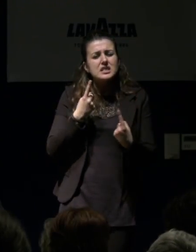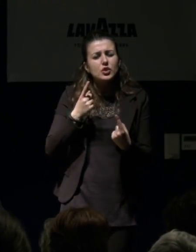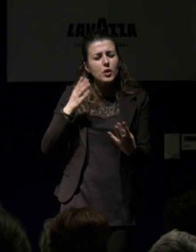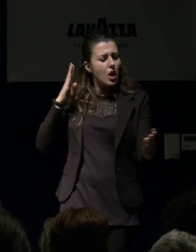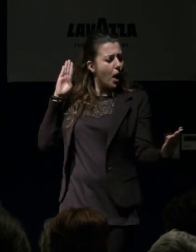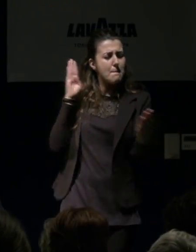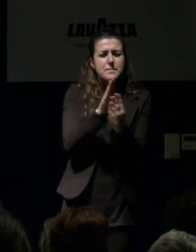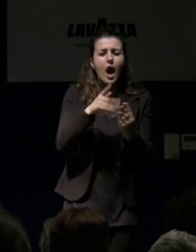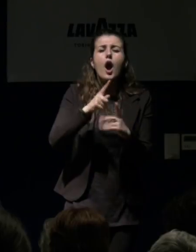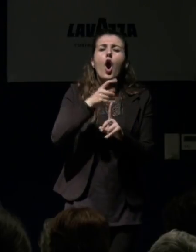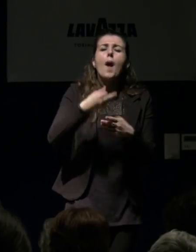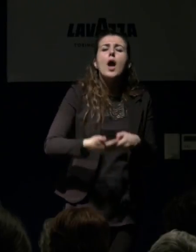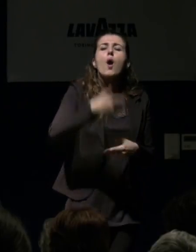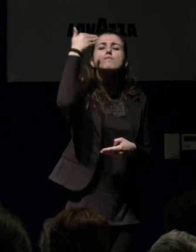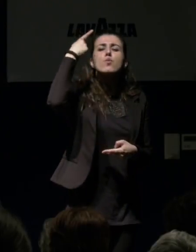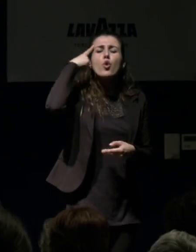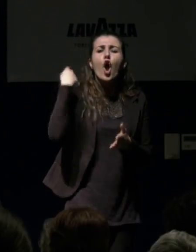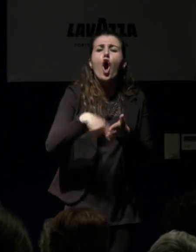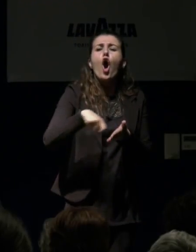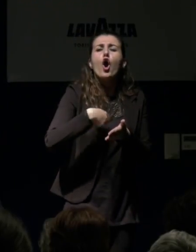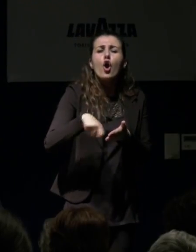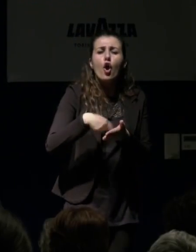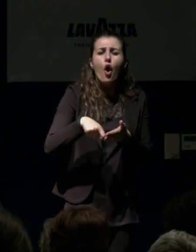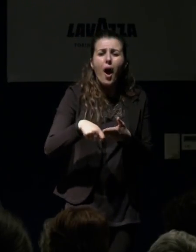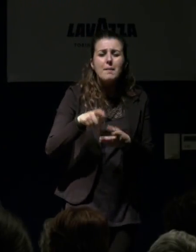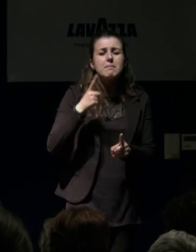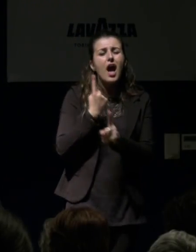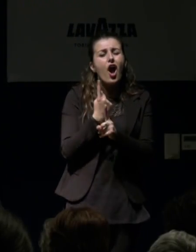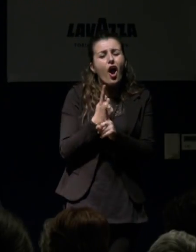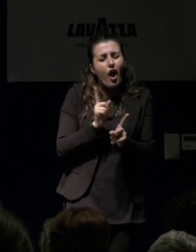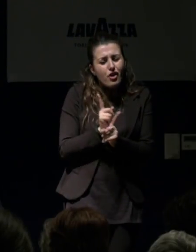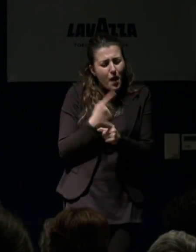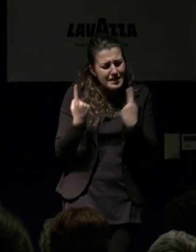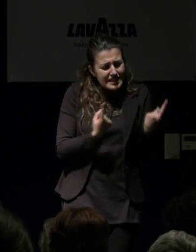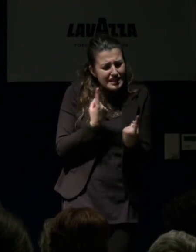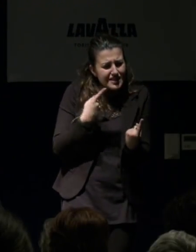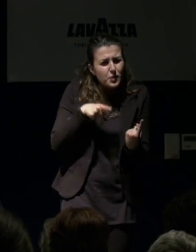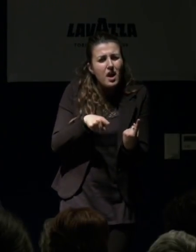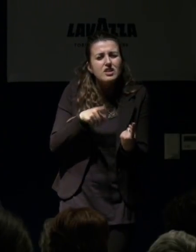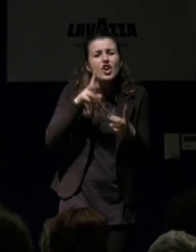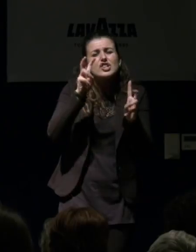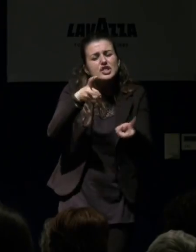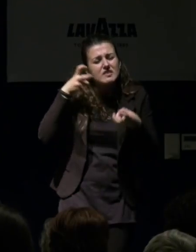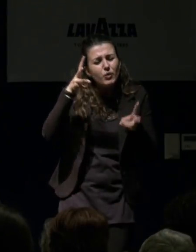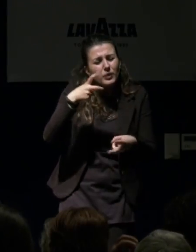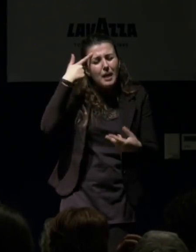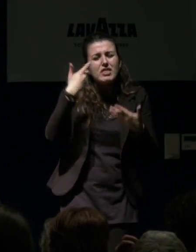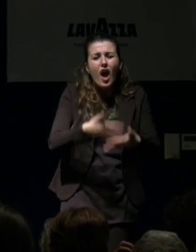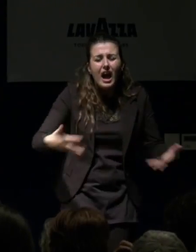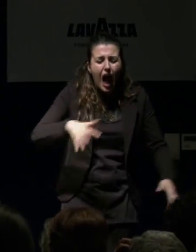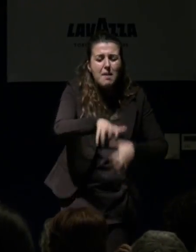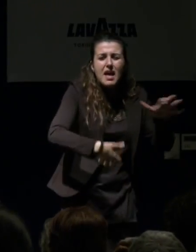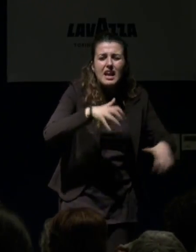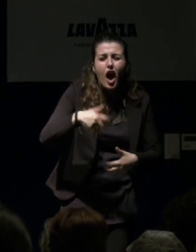muro di gomma delle complicità e delle connivenze che da sempre regolano lo sfruttamento del lavoro nei campi